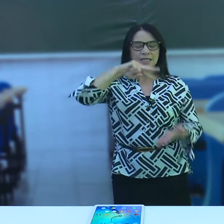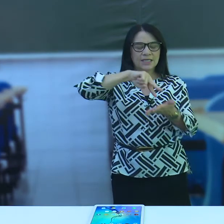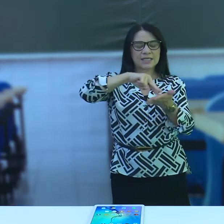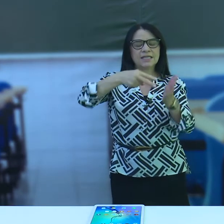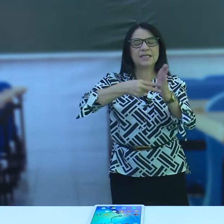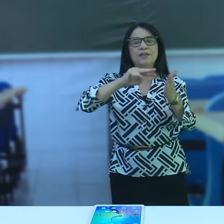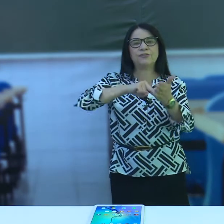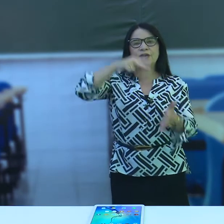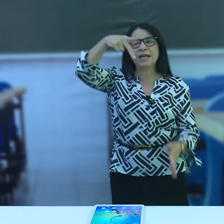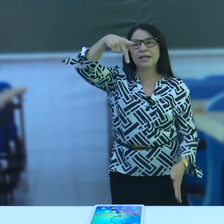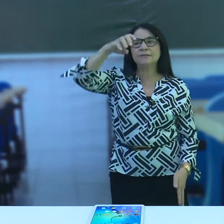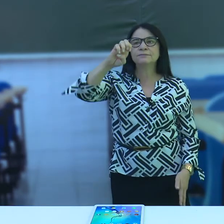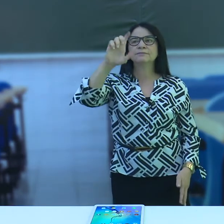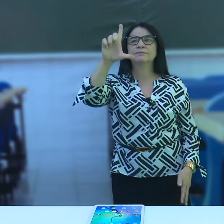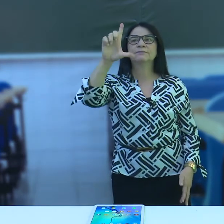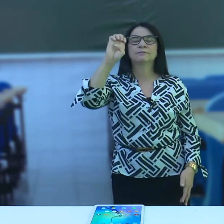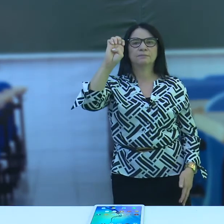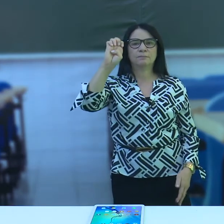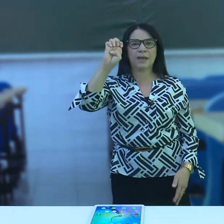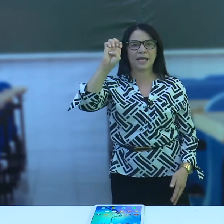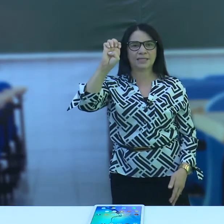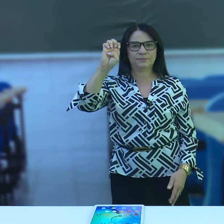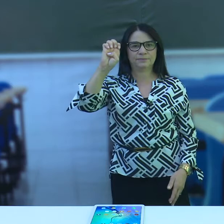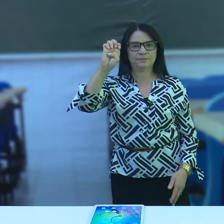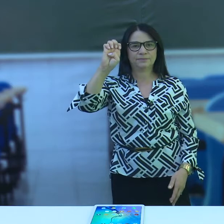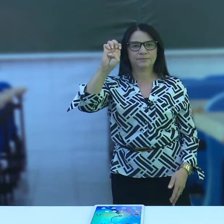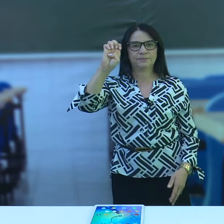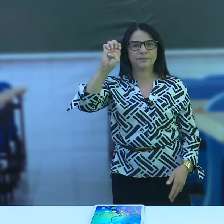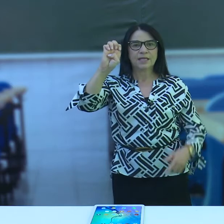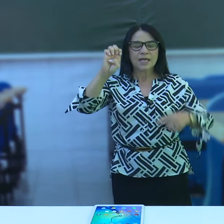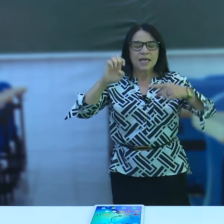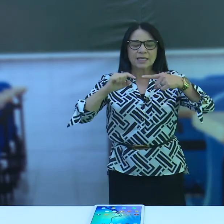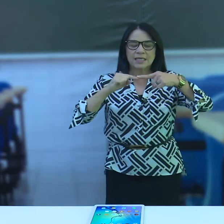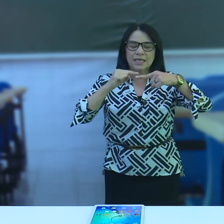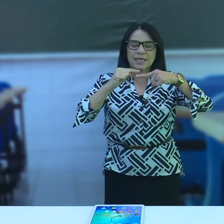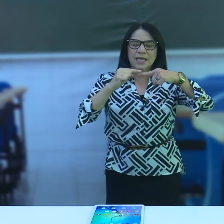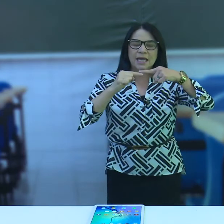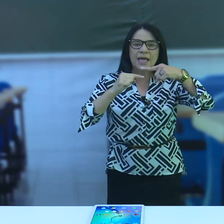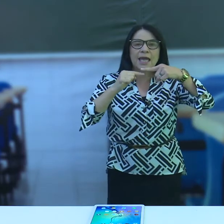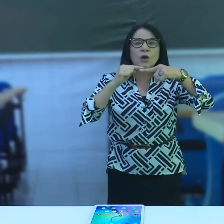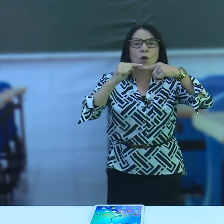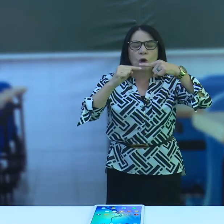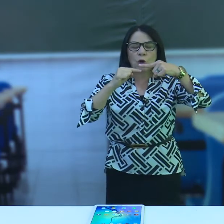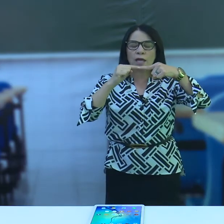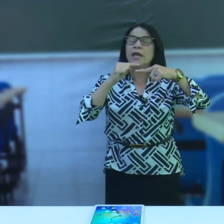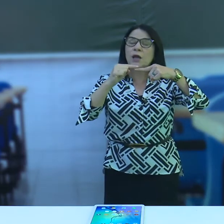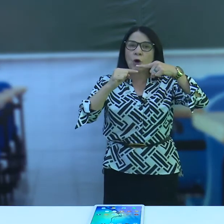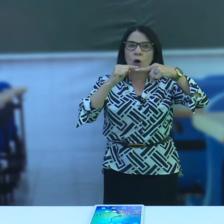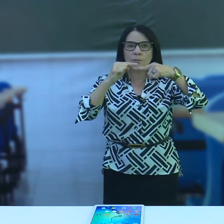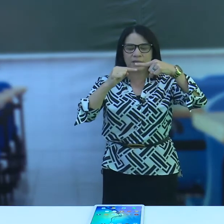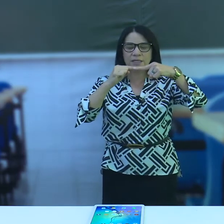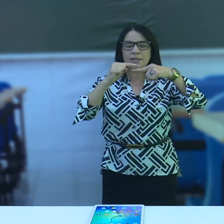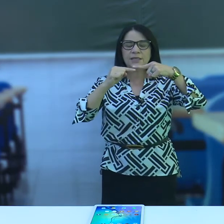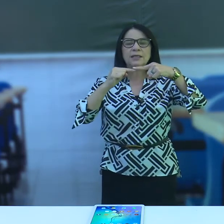que significa pele, que recobre